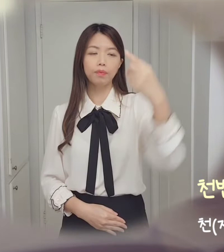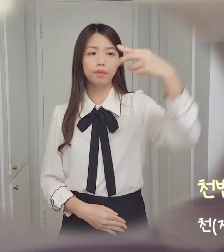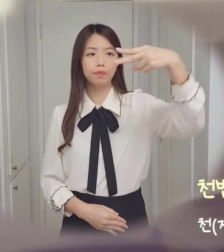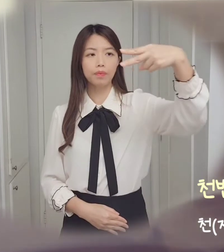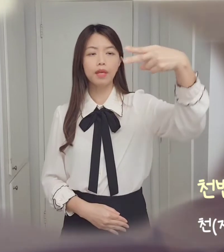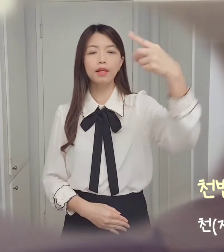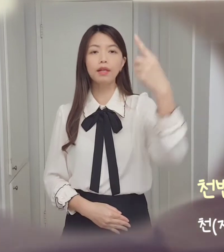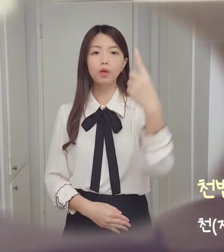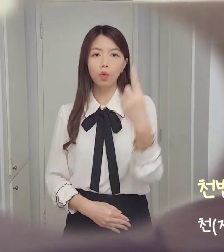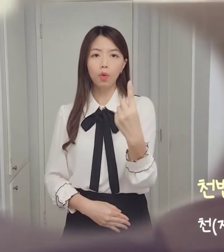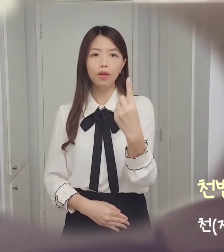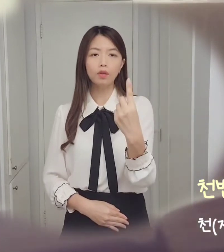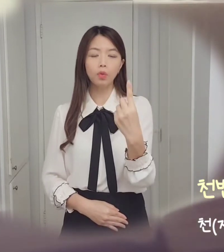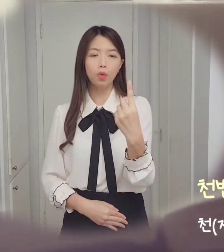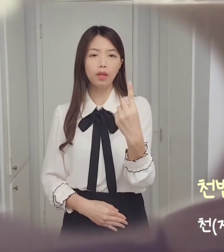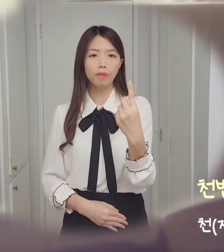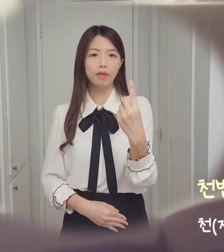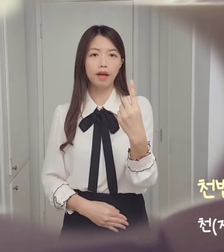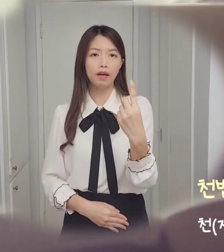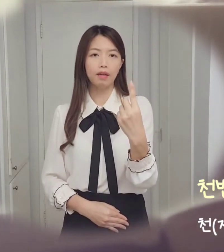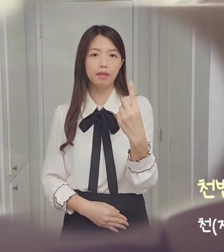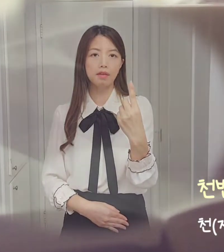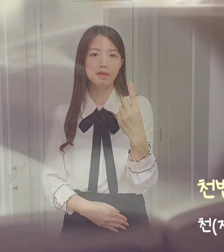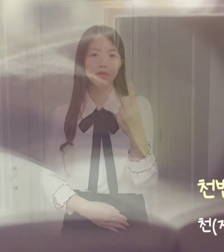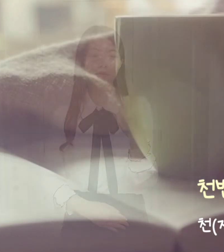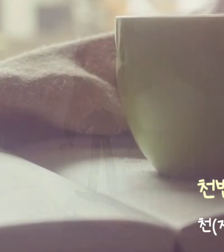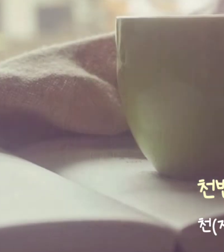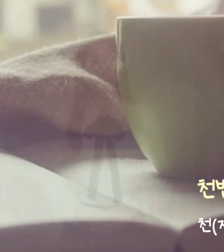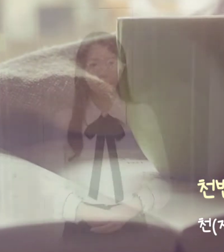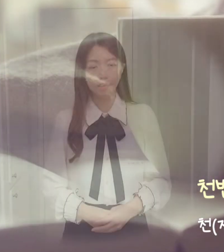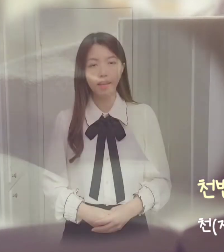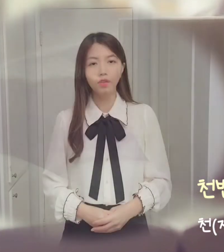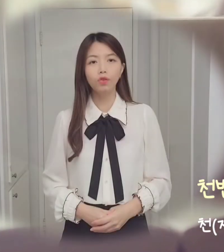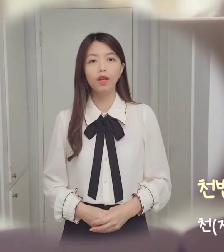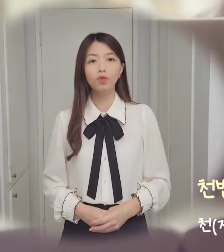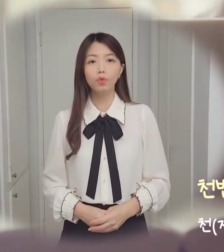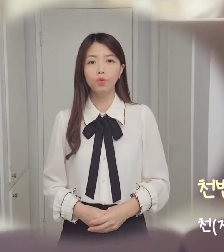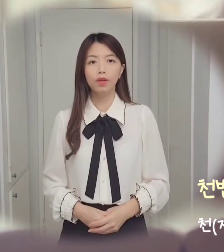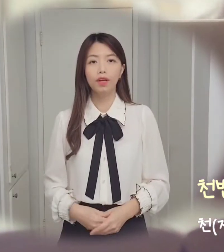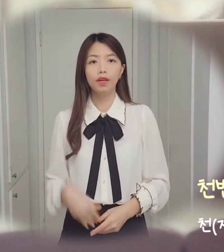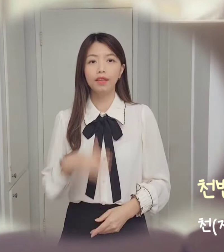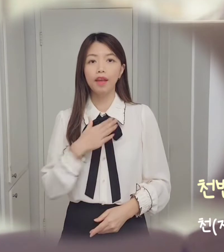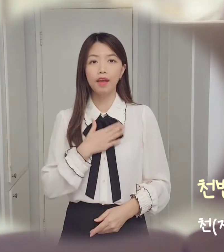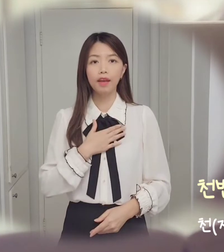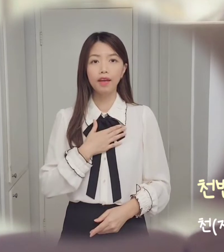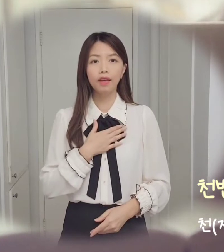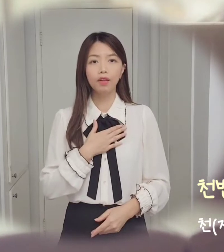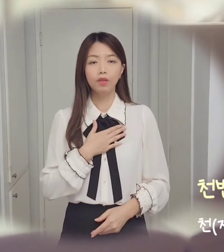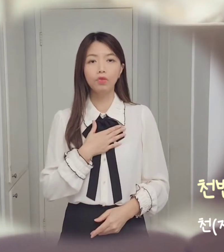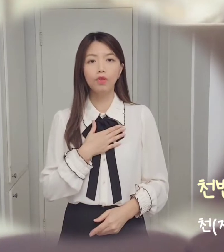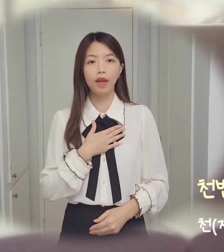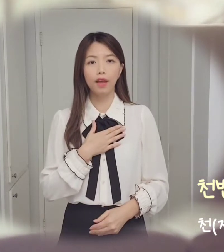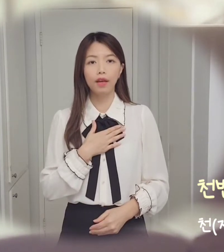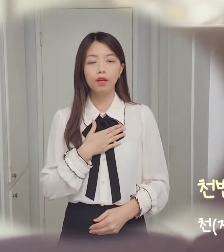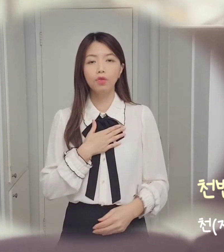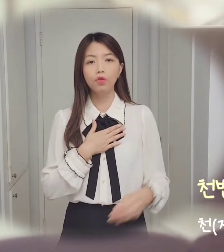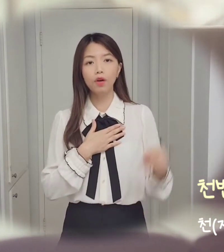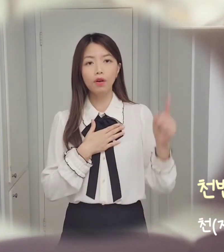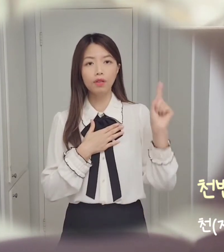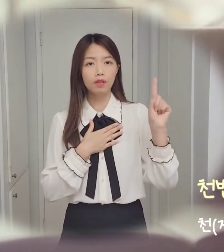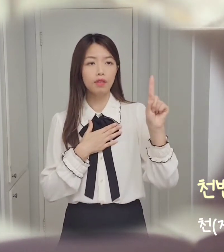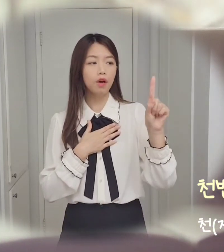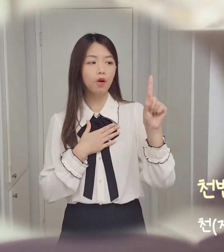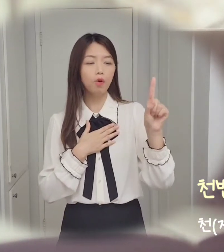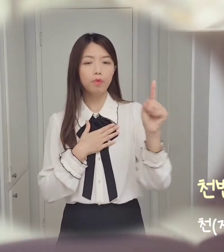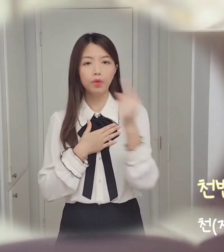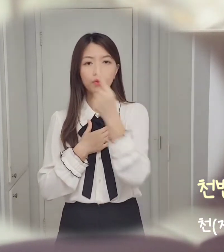오예요. 디귿, 오 해서 도가 됩니다. 내 눈에 눈물이, 내 눈에, 눈이라고